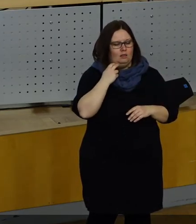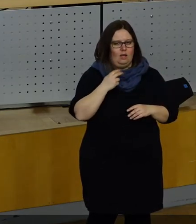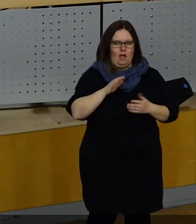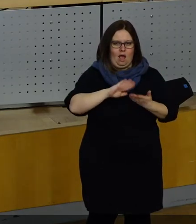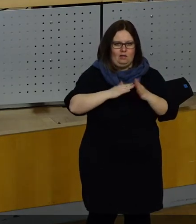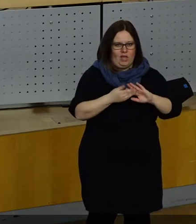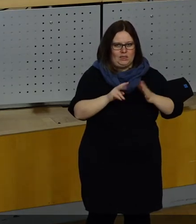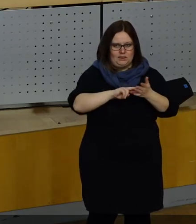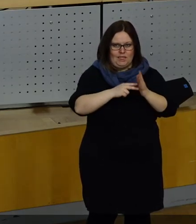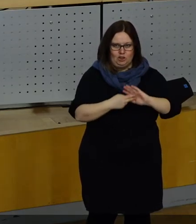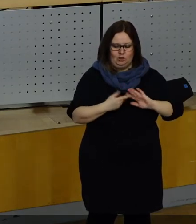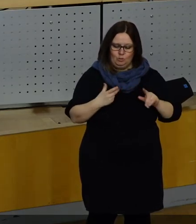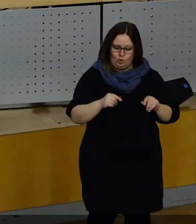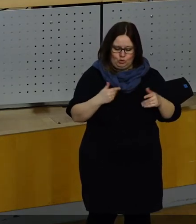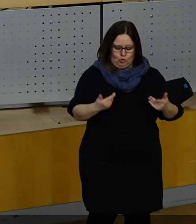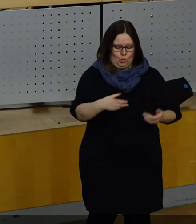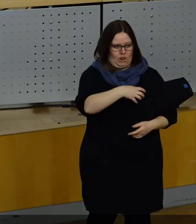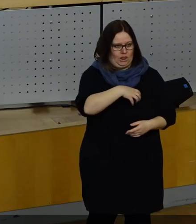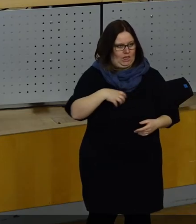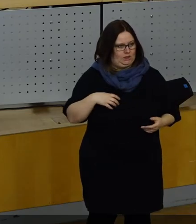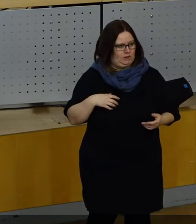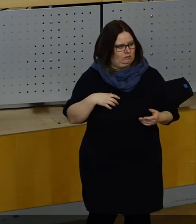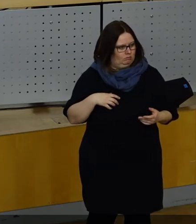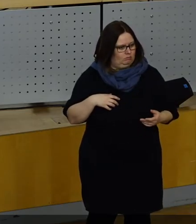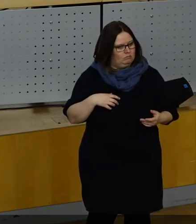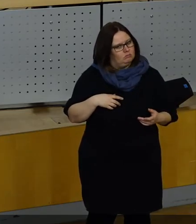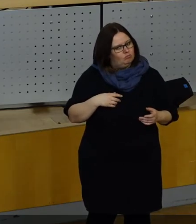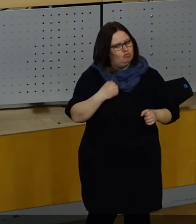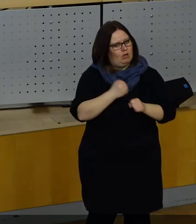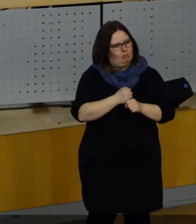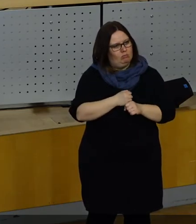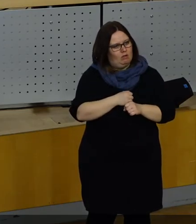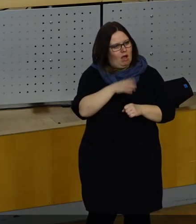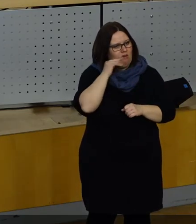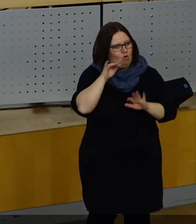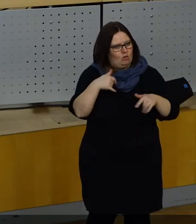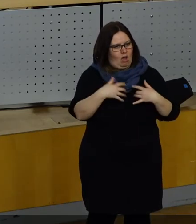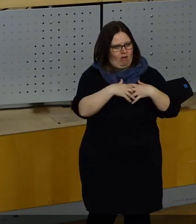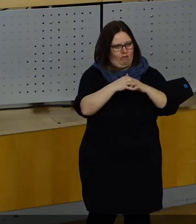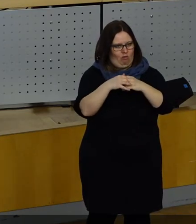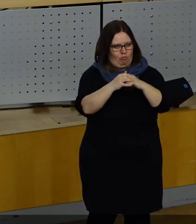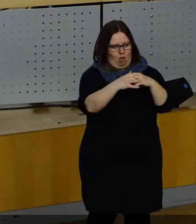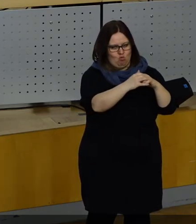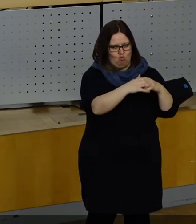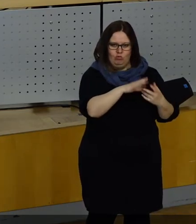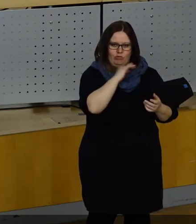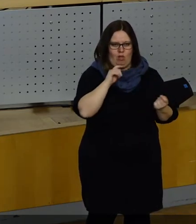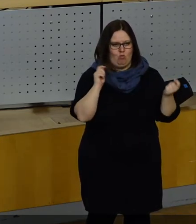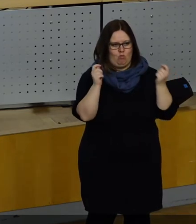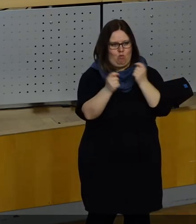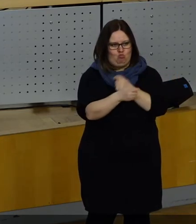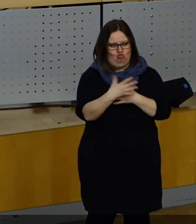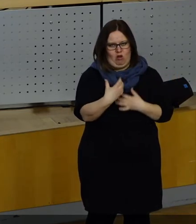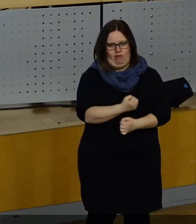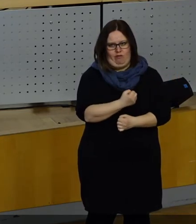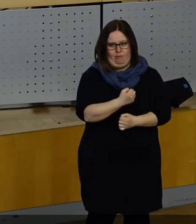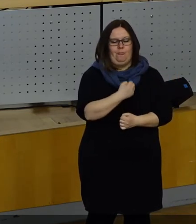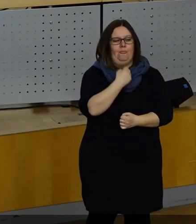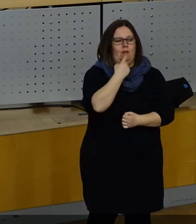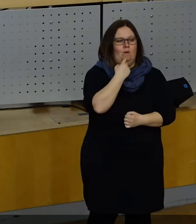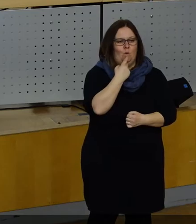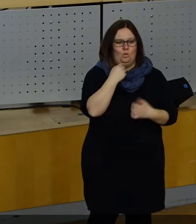sehen, Dresden hat in der, im Wiederaufbau und auch im Blick nach vorne sehr viel bewegt. Rot-Rot-Grün hat